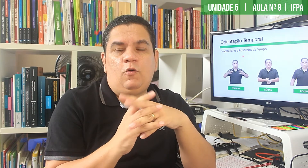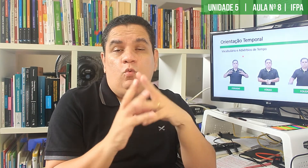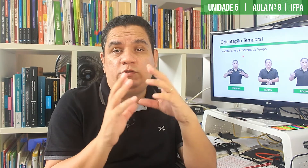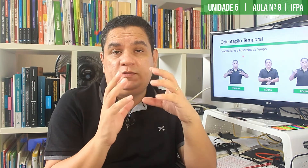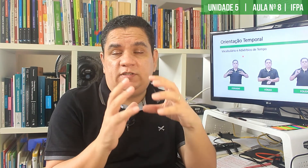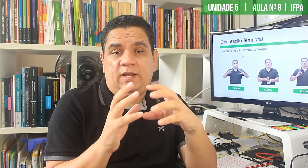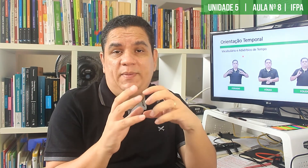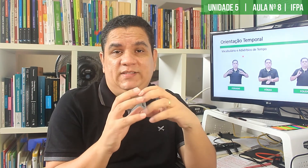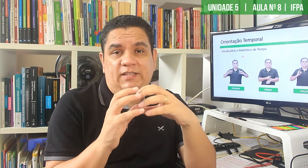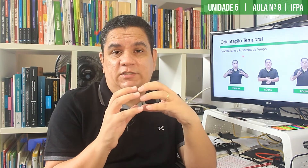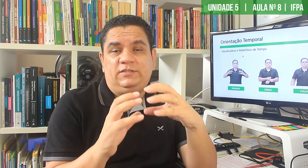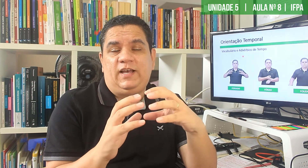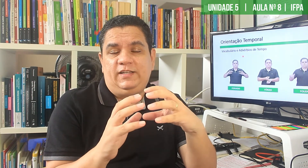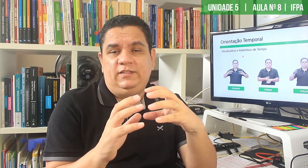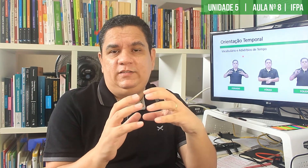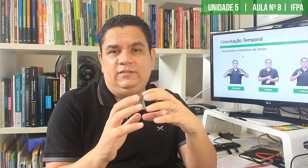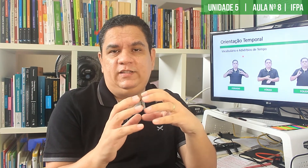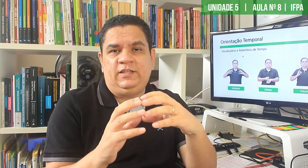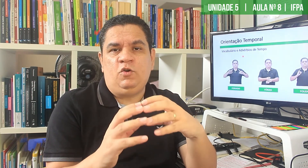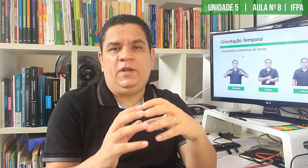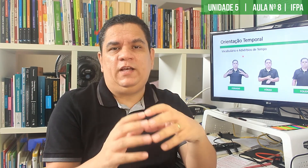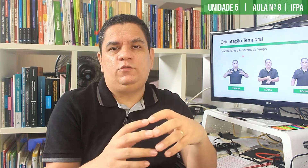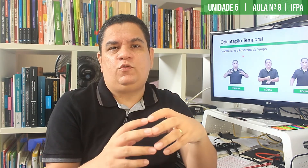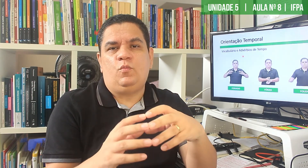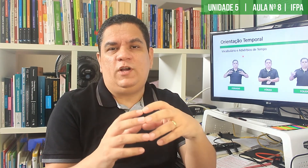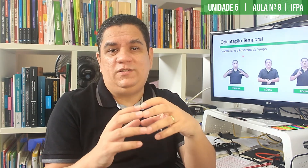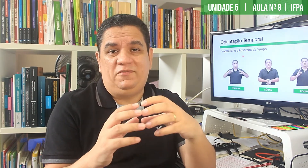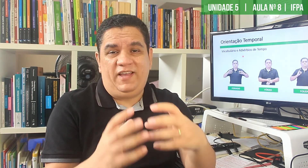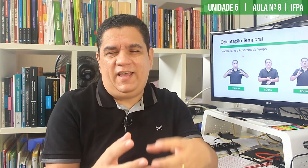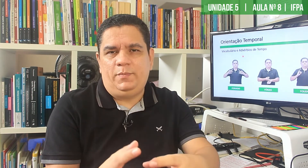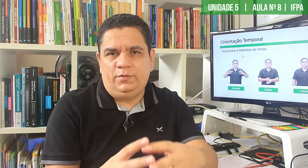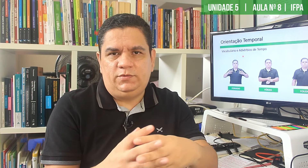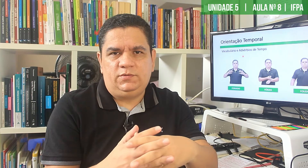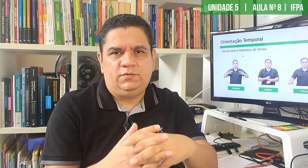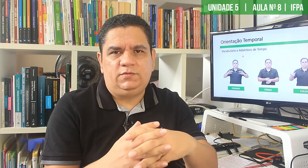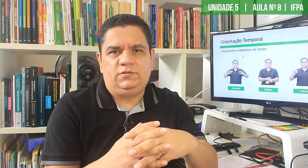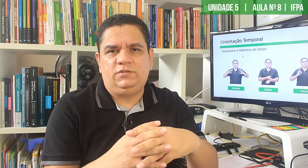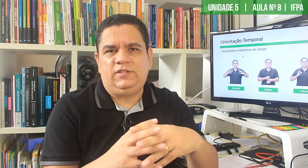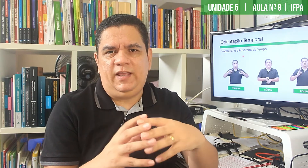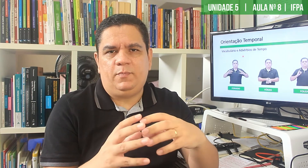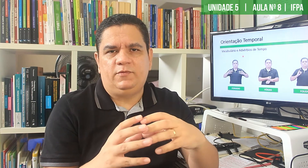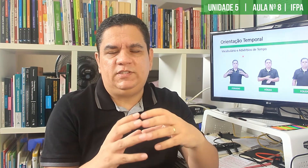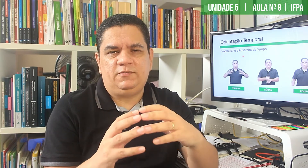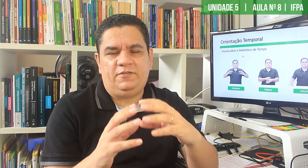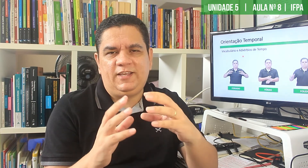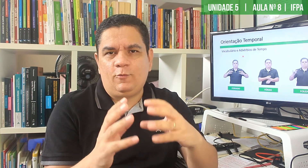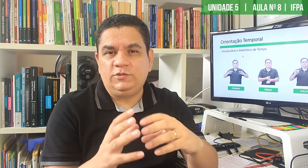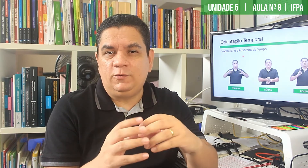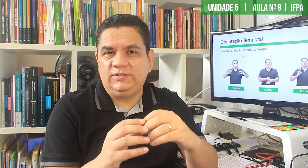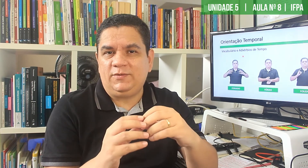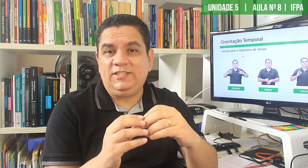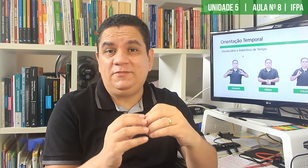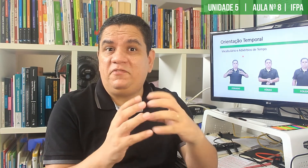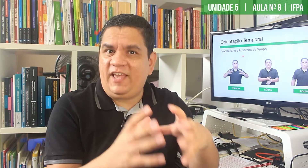alguns de vocês, apesar de estarem denominados como advérbios de tempo, vocês vão ver que alguns não são